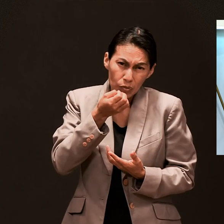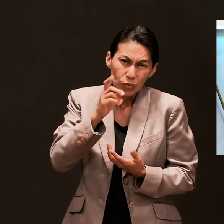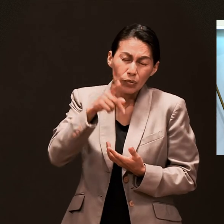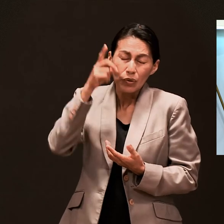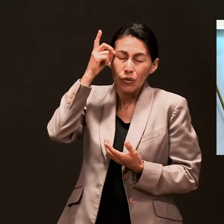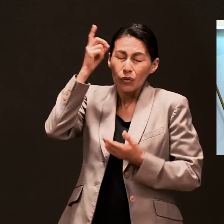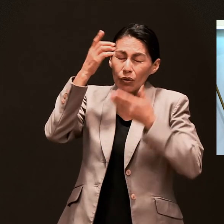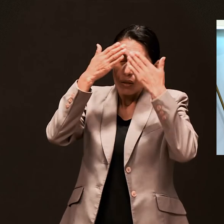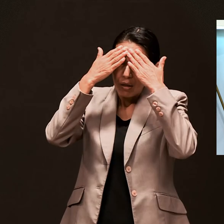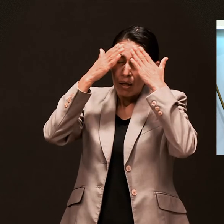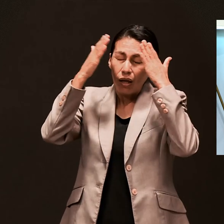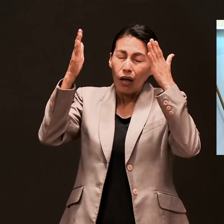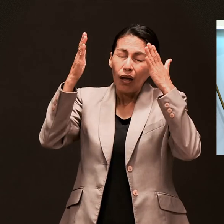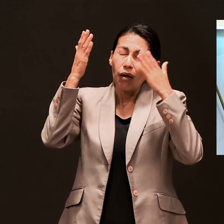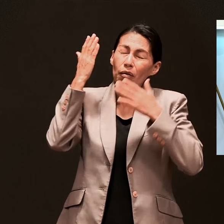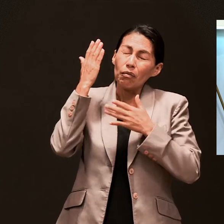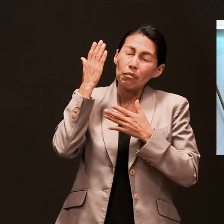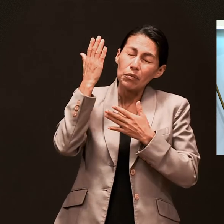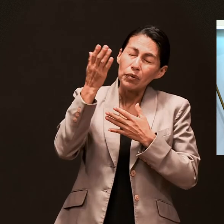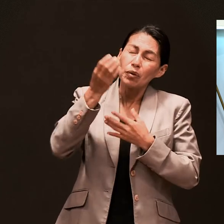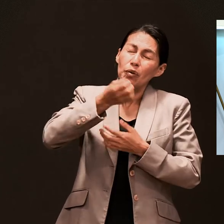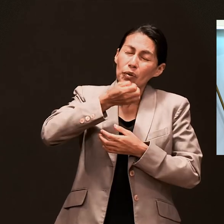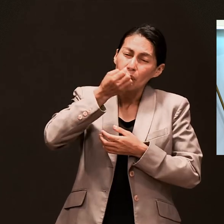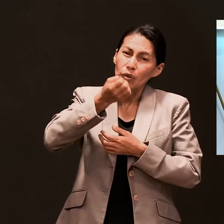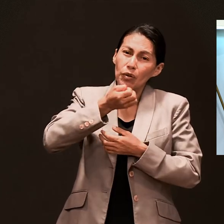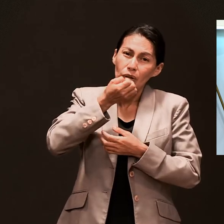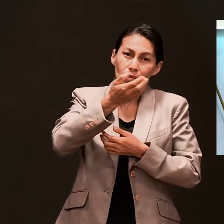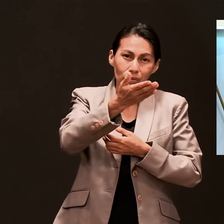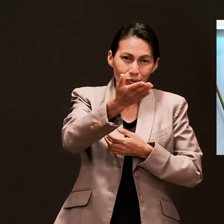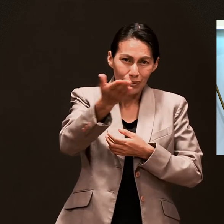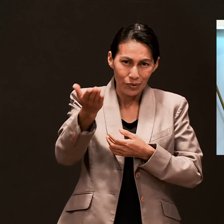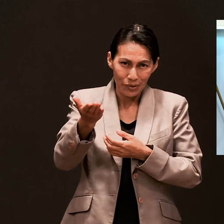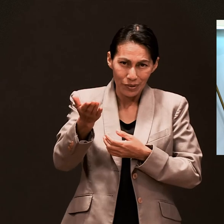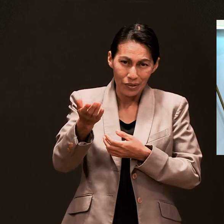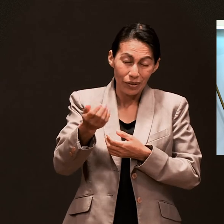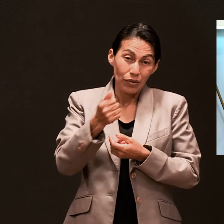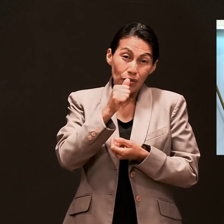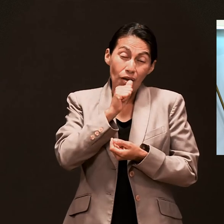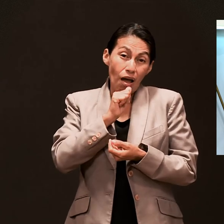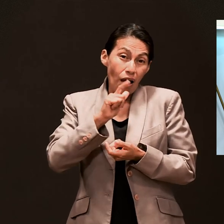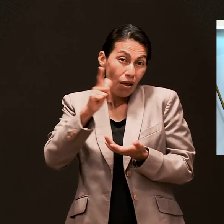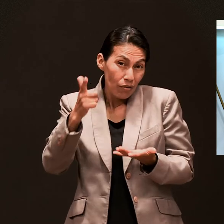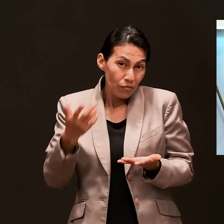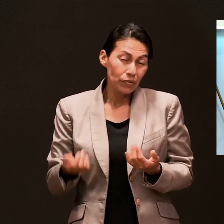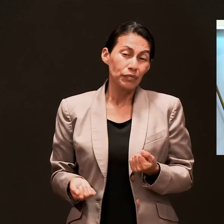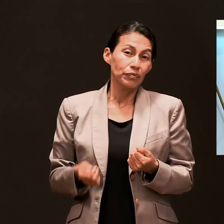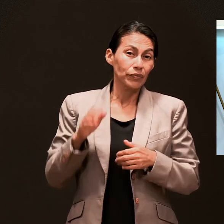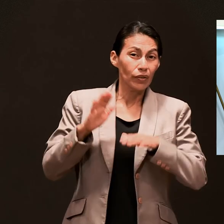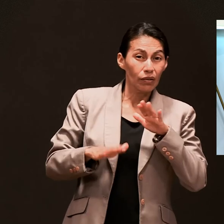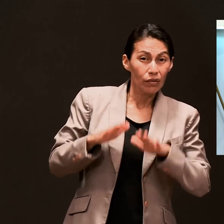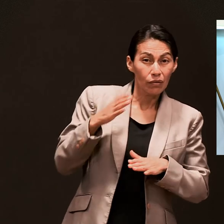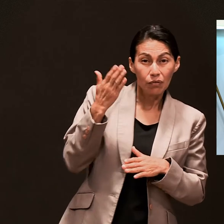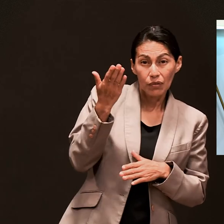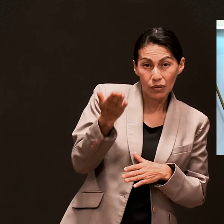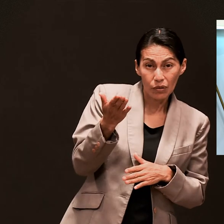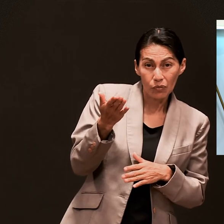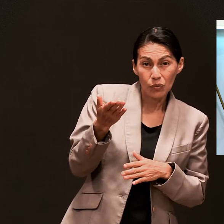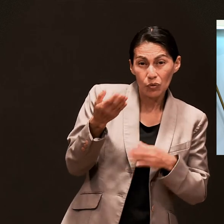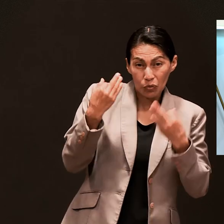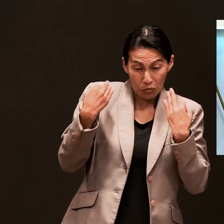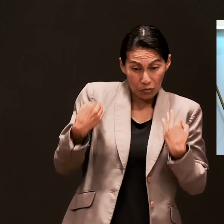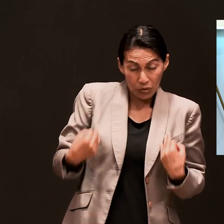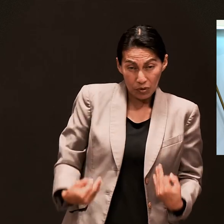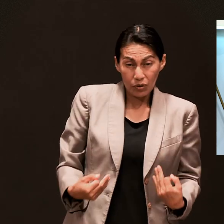nos piden que Oremos por qué Porque está de por medio de la salvación de su alma a veces pedimos